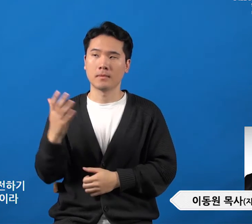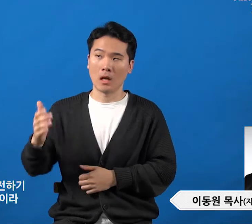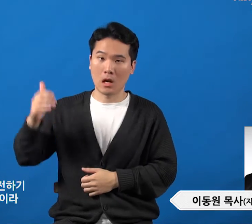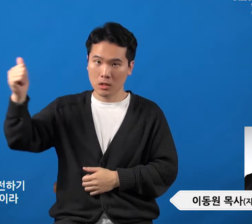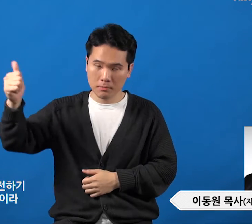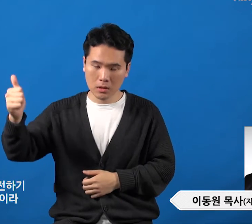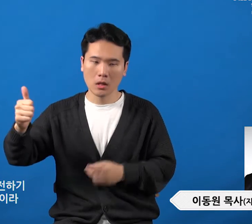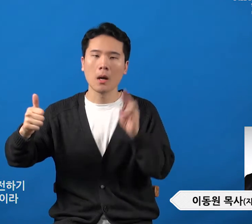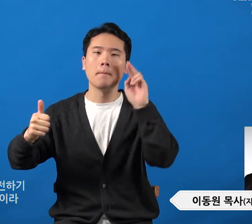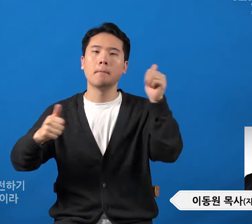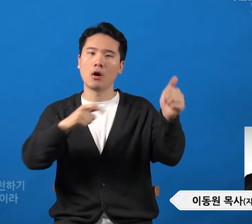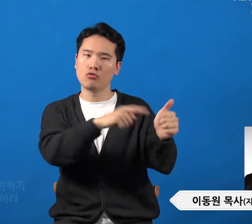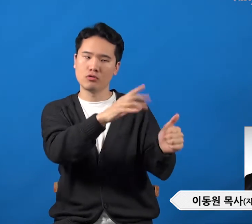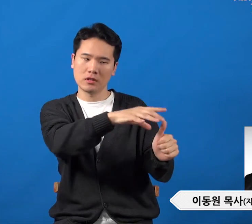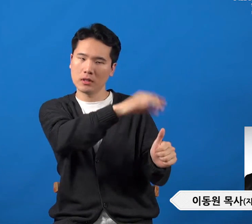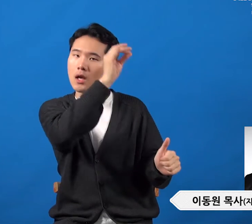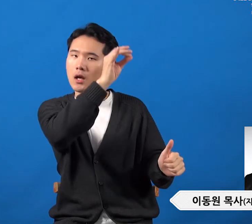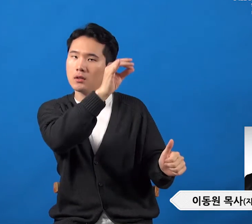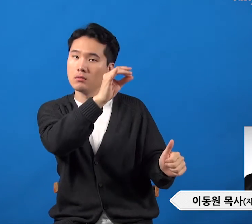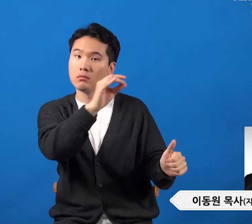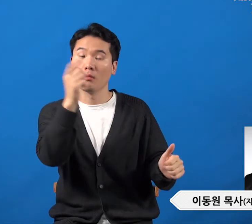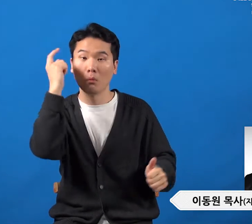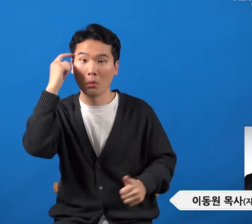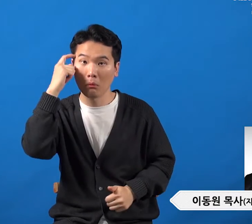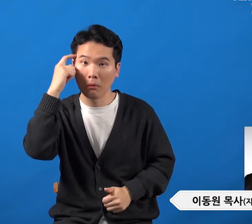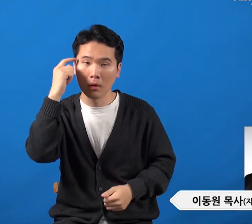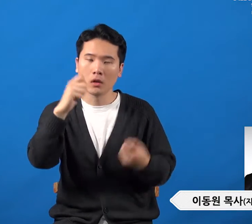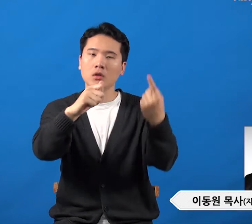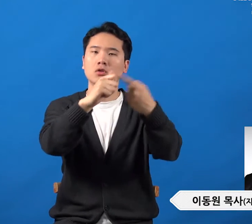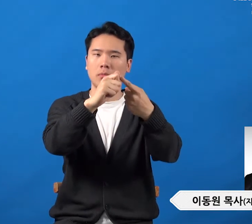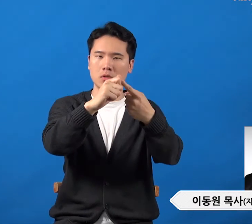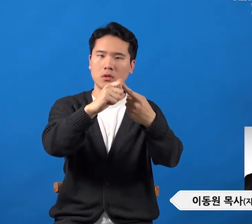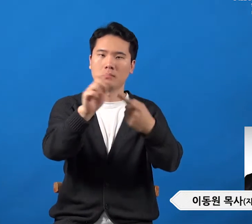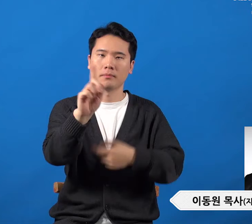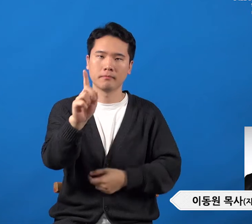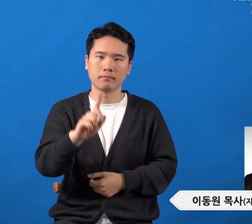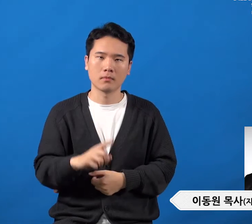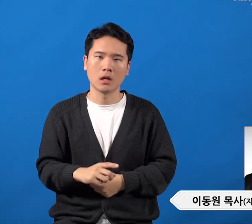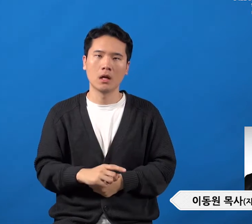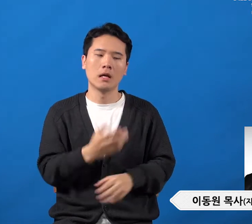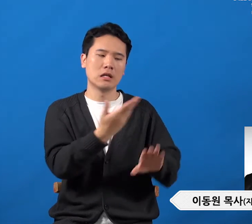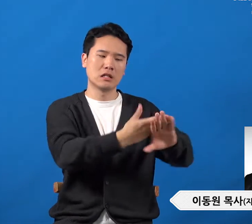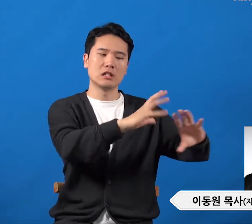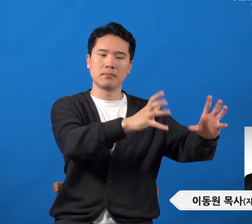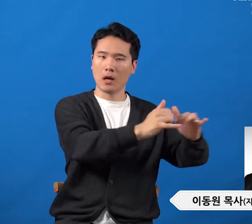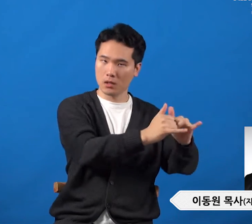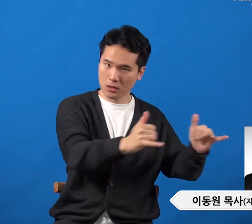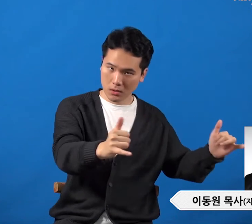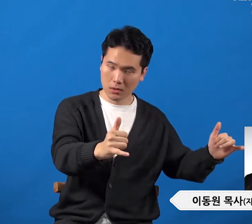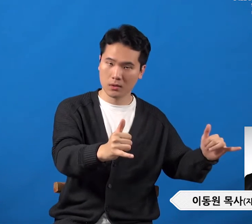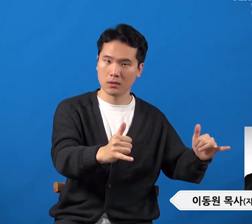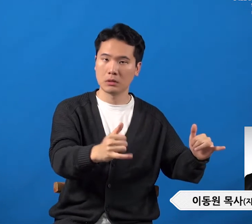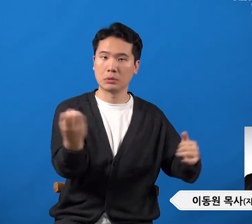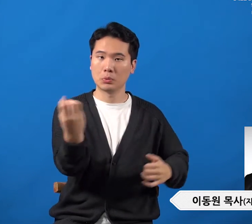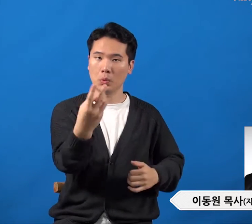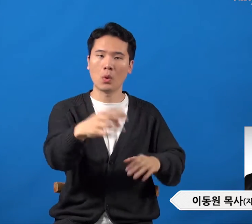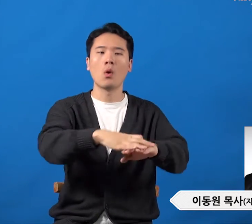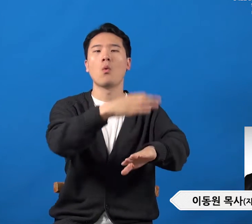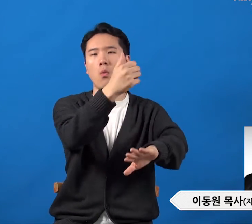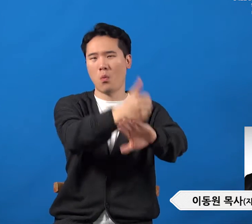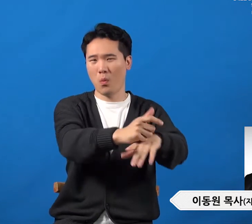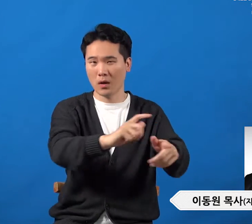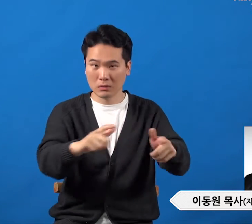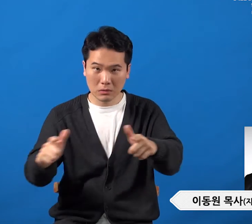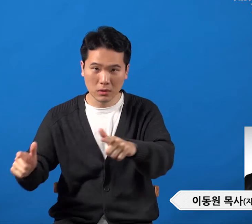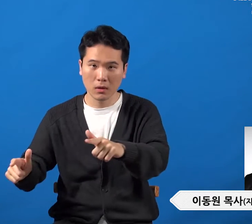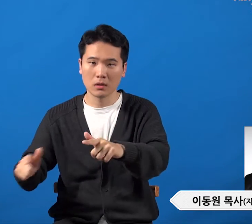자, 하나님이 바울을 택하셨다고 뭐 하기 위해서? 첫 번째로 강조된 그룹이 뭐예요? 이방인과